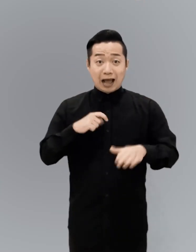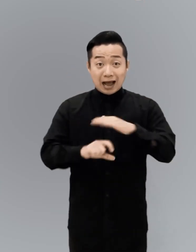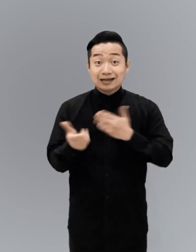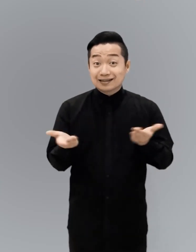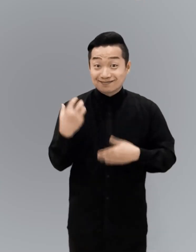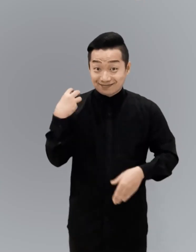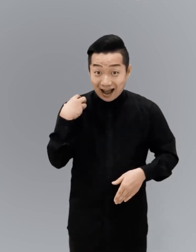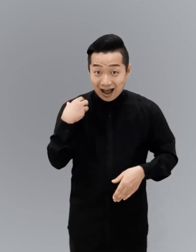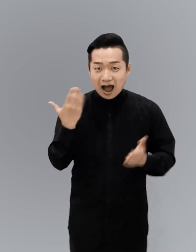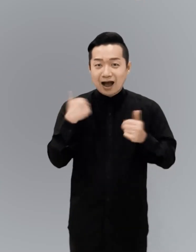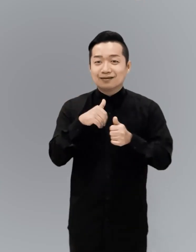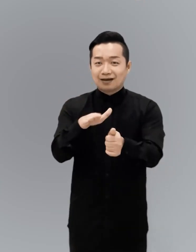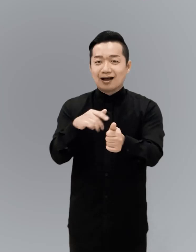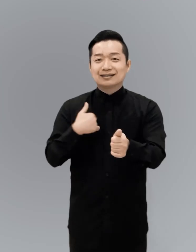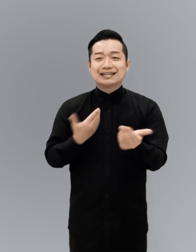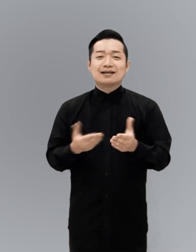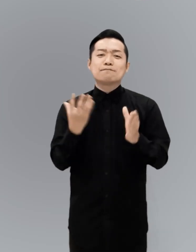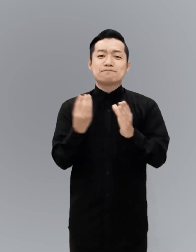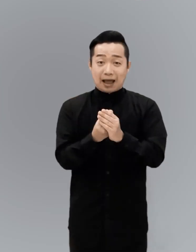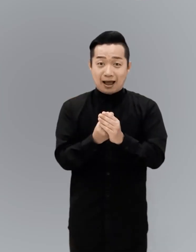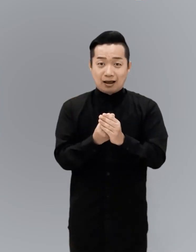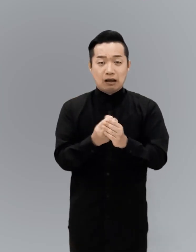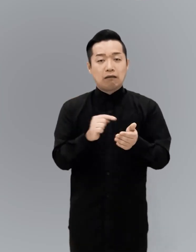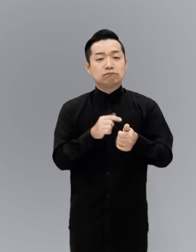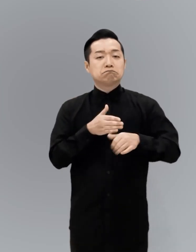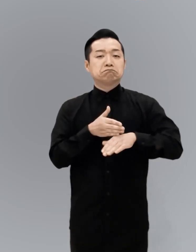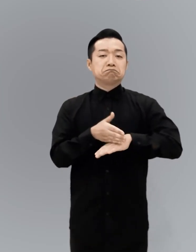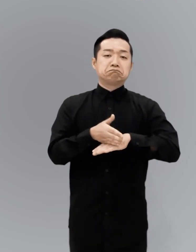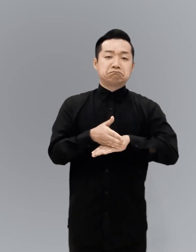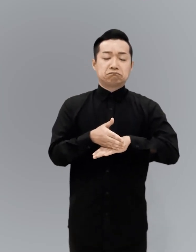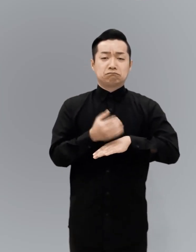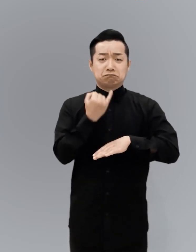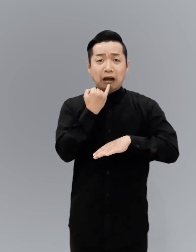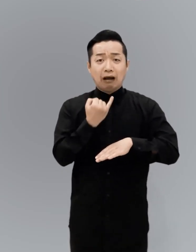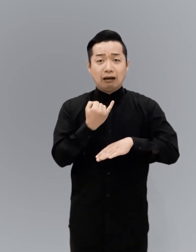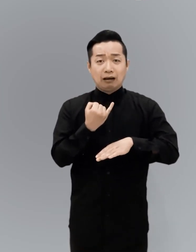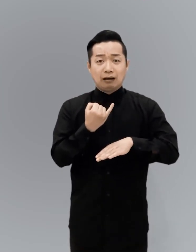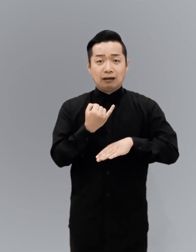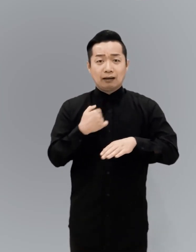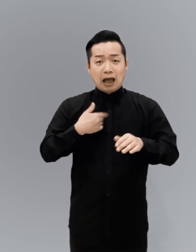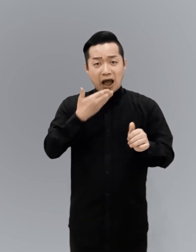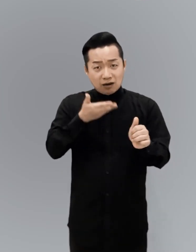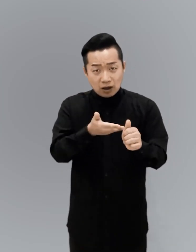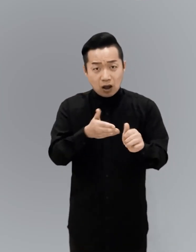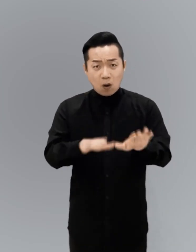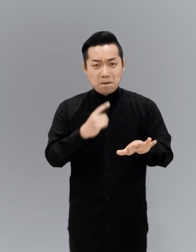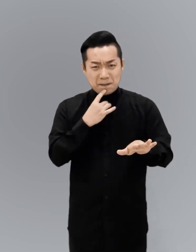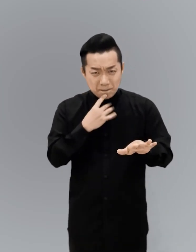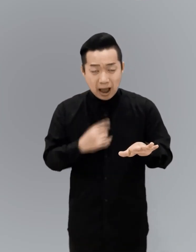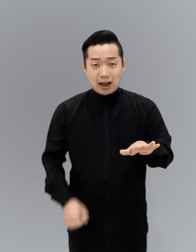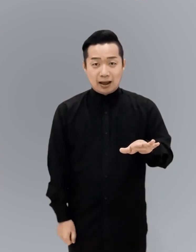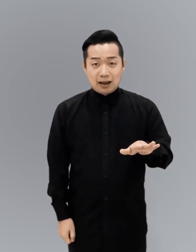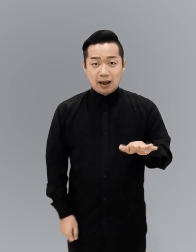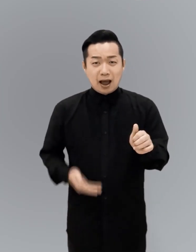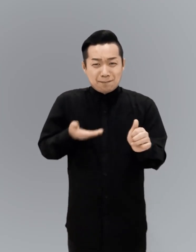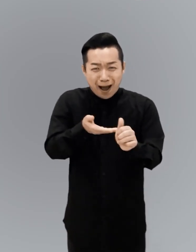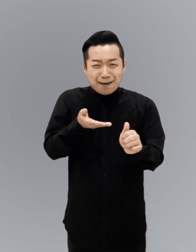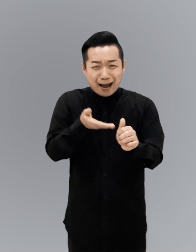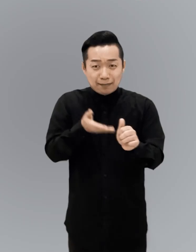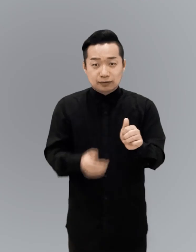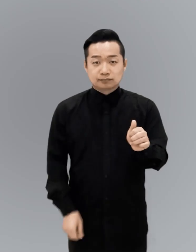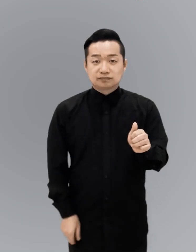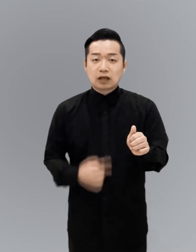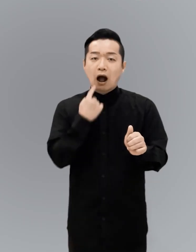저의 이 미션은 등교를 시켜야지만 완수가 되는데 아이는 너무 느긋하니까요. 그래서 아이한테 오늘 엄마 밥 먹여주는 거야 이러면서 밥